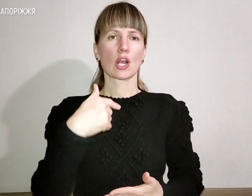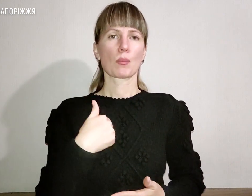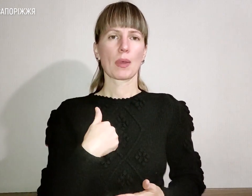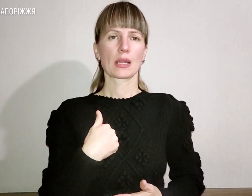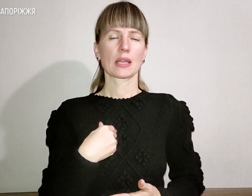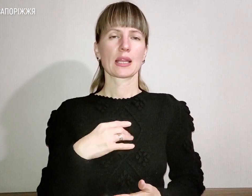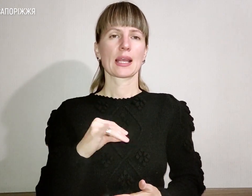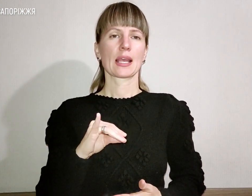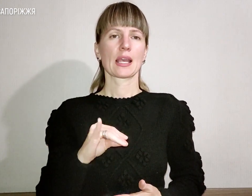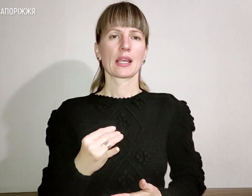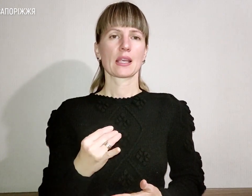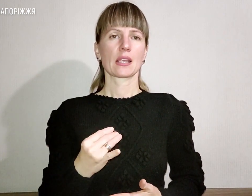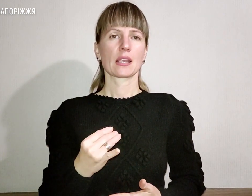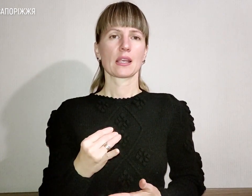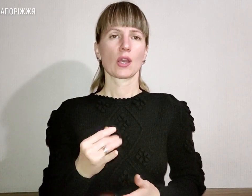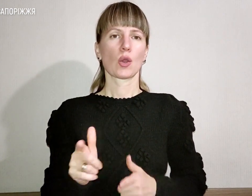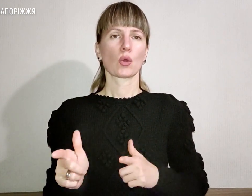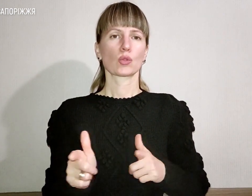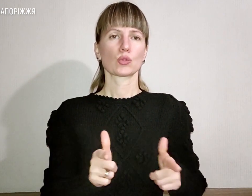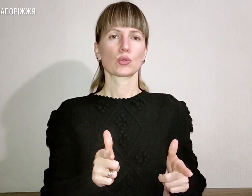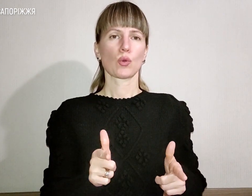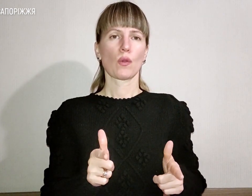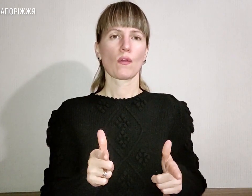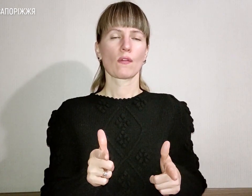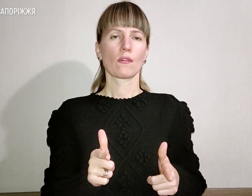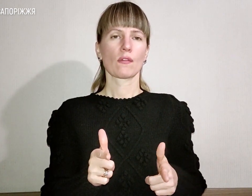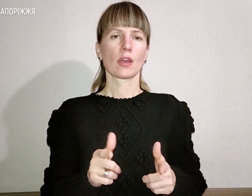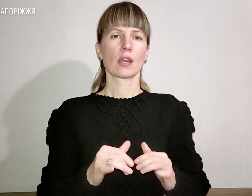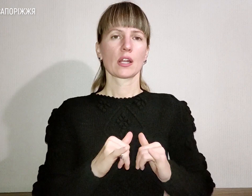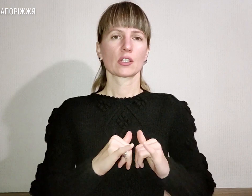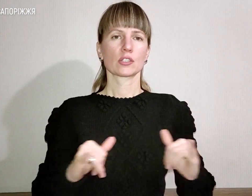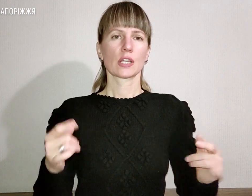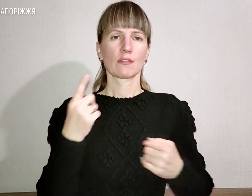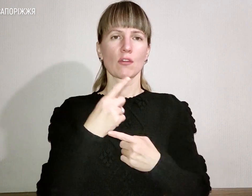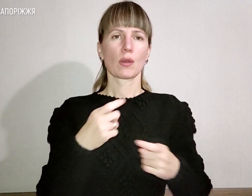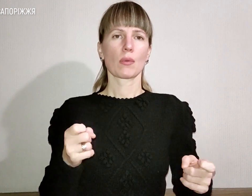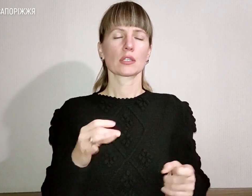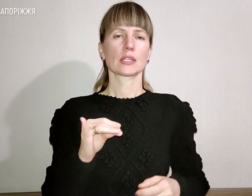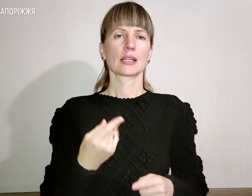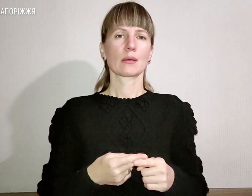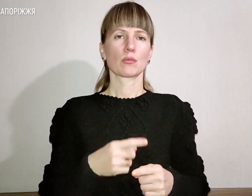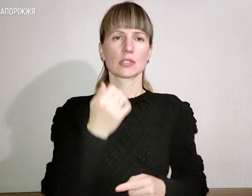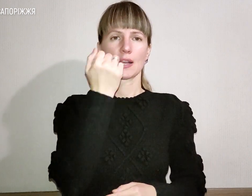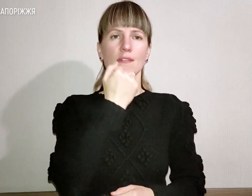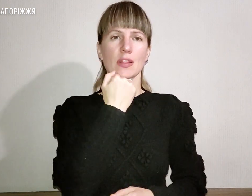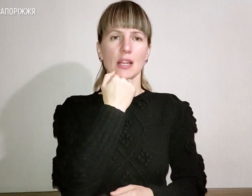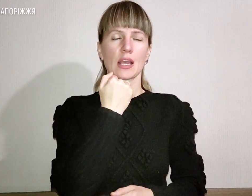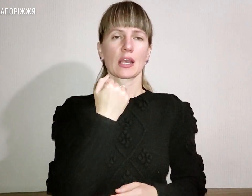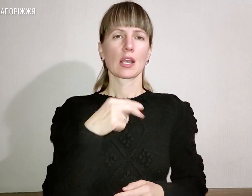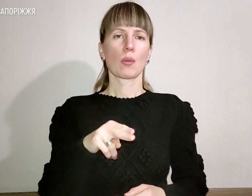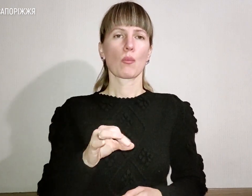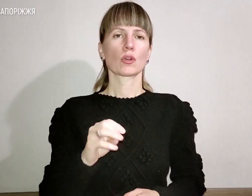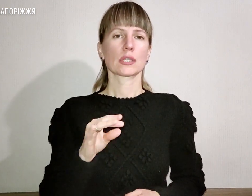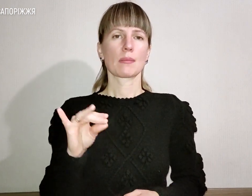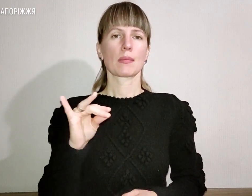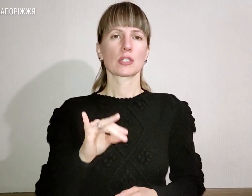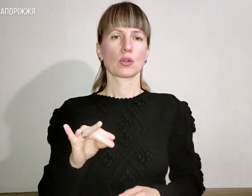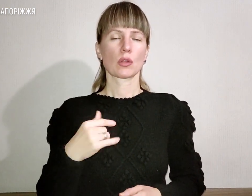і, в принципі, готові шерити інформацію. Тому завдяки постам, завдяки сторіс нам вдається знайти